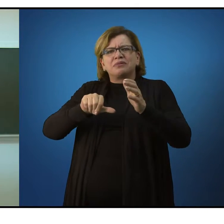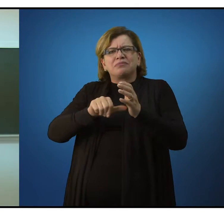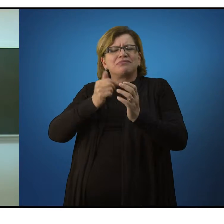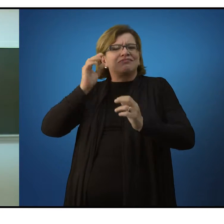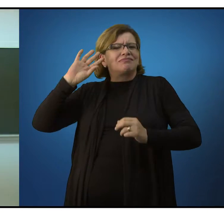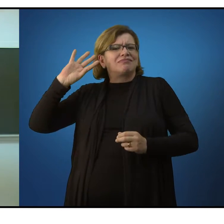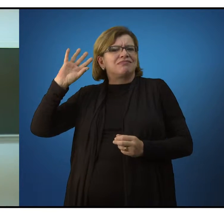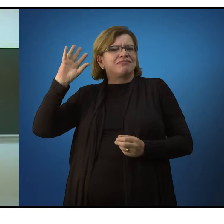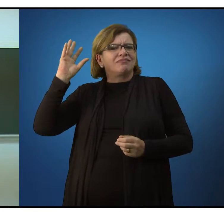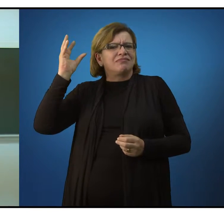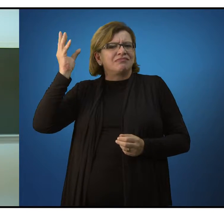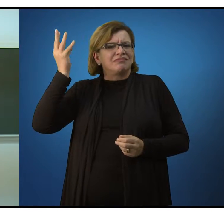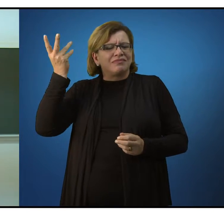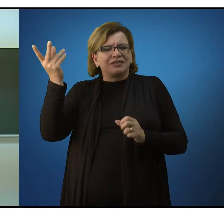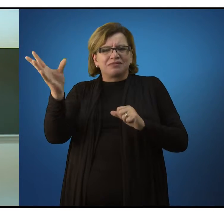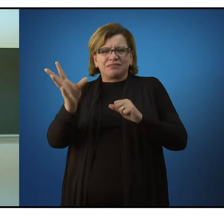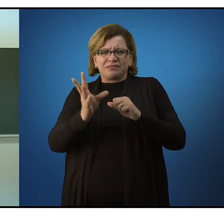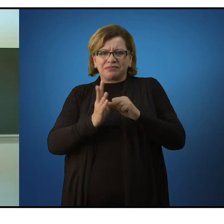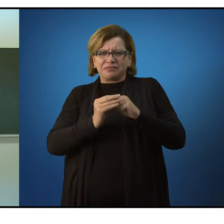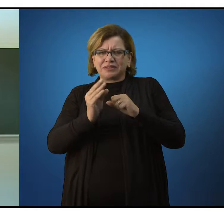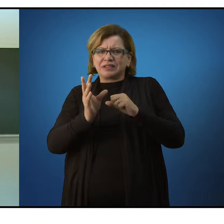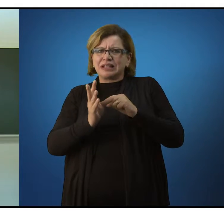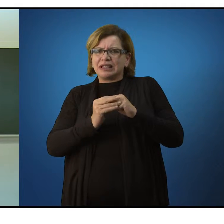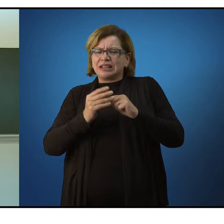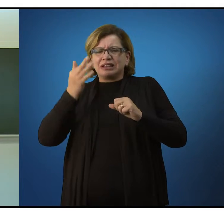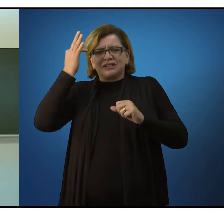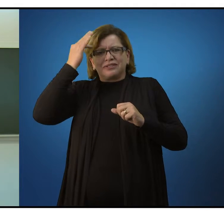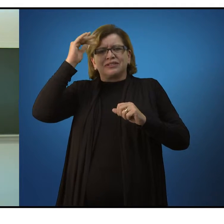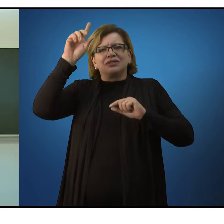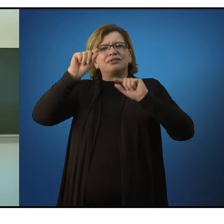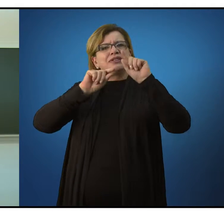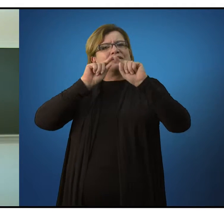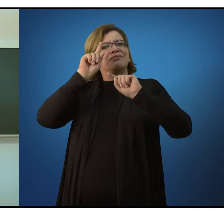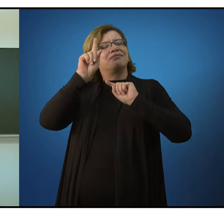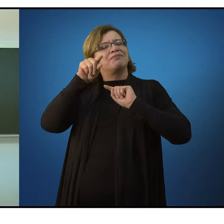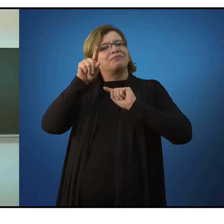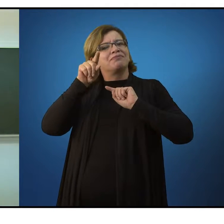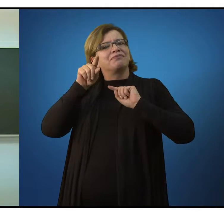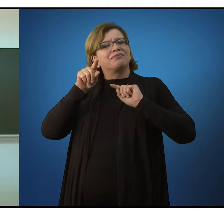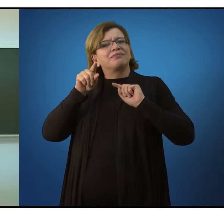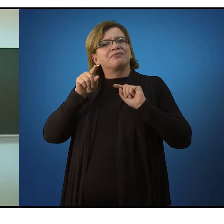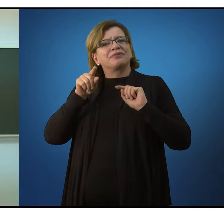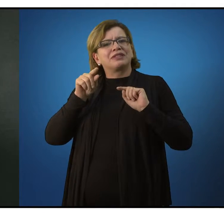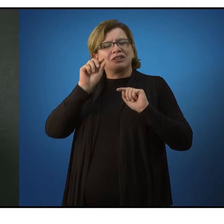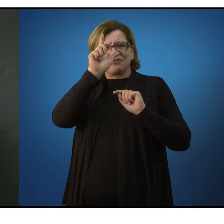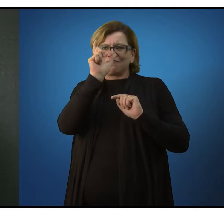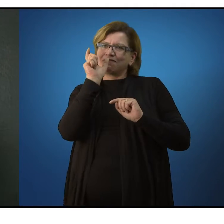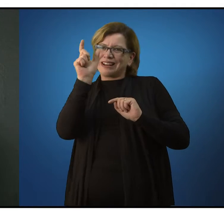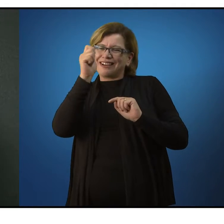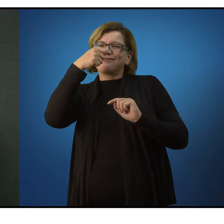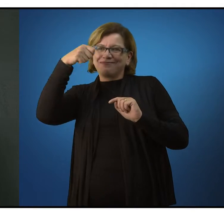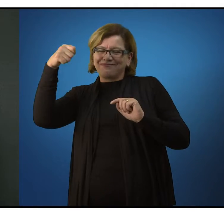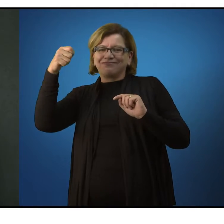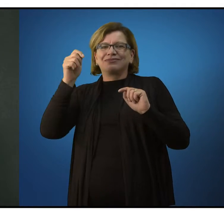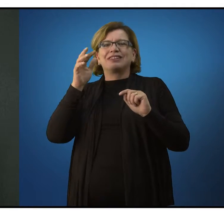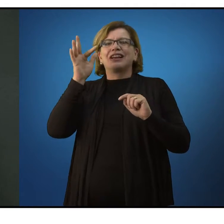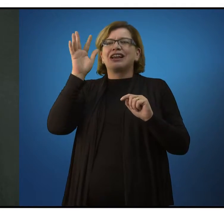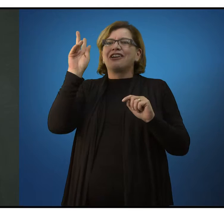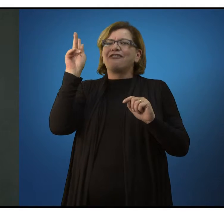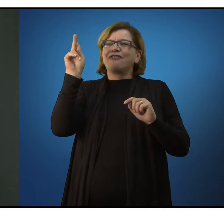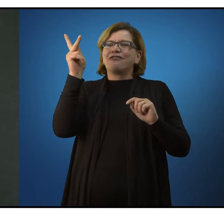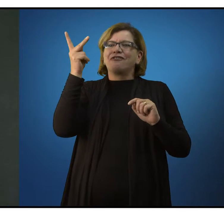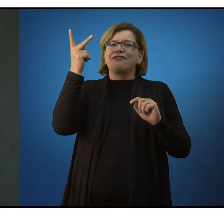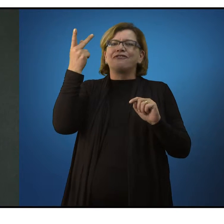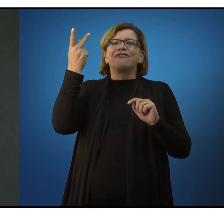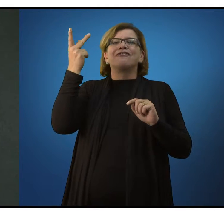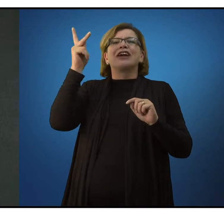a primeira vertente de conhecimento pelo qual a filosofia absorve é, vamos colocar aqui, a physis,